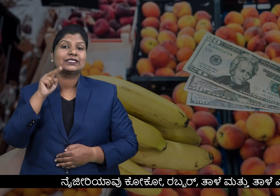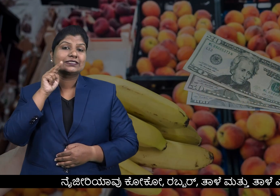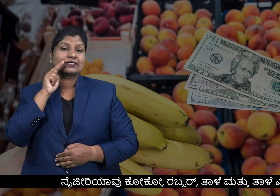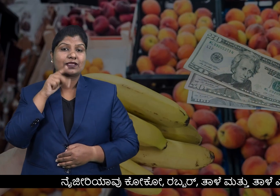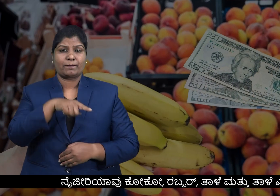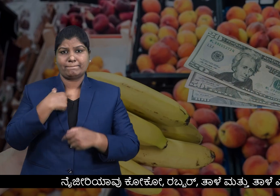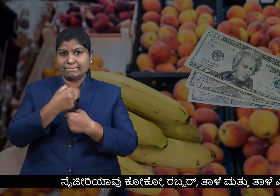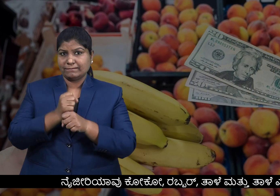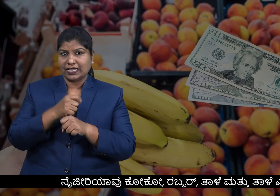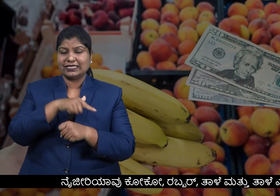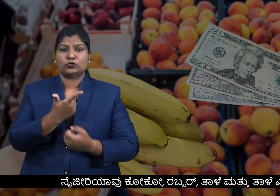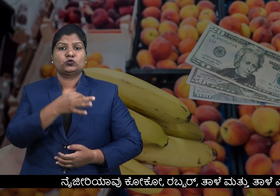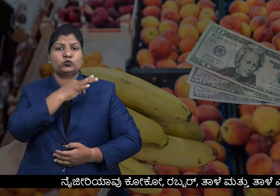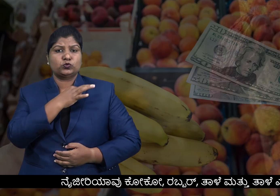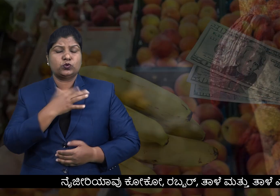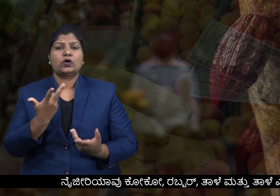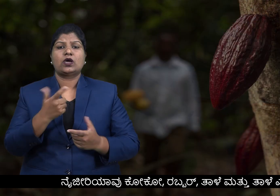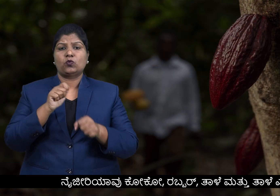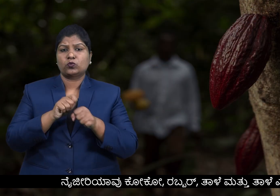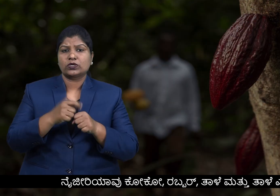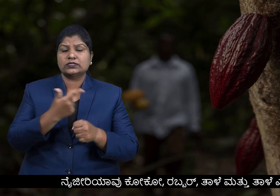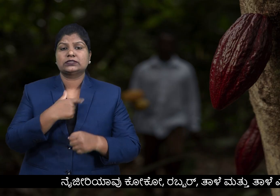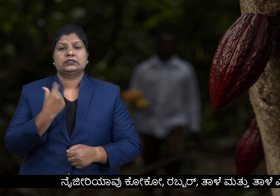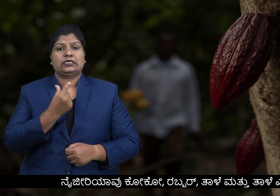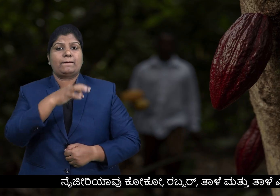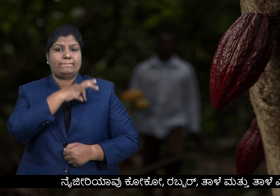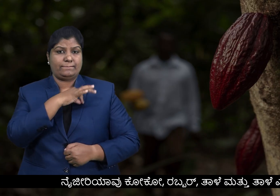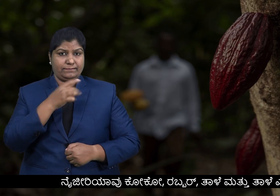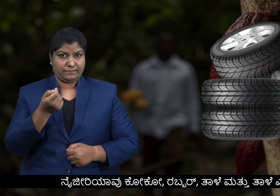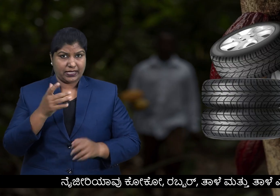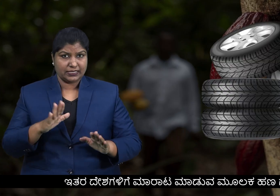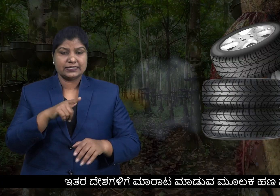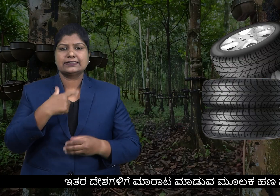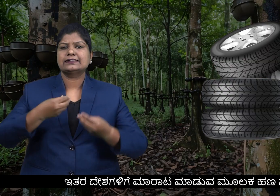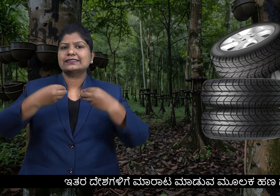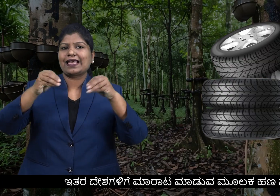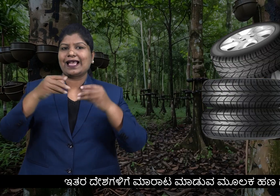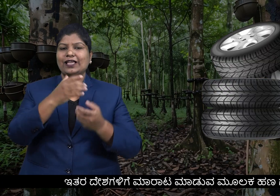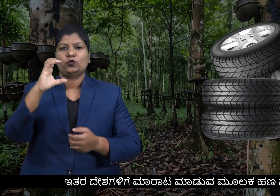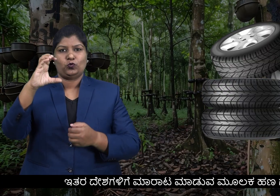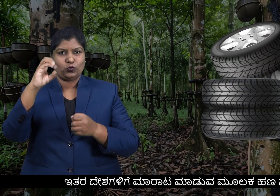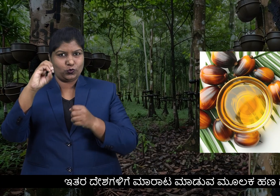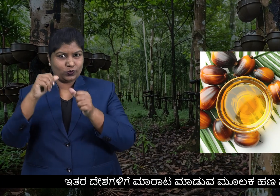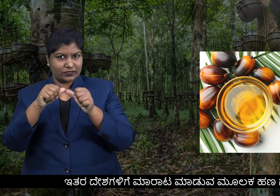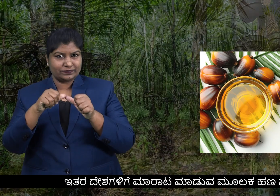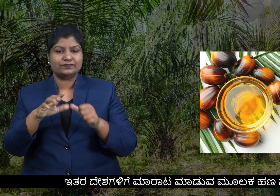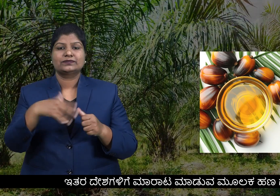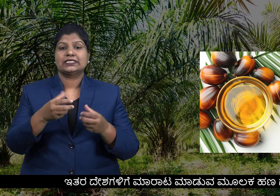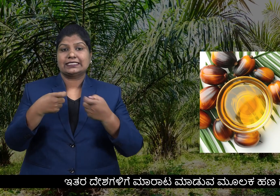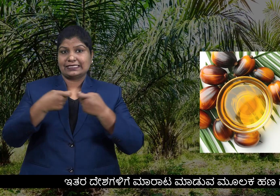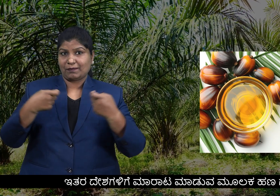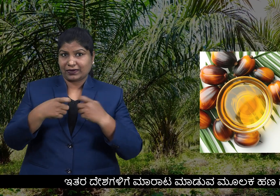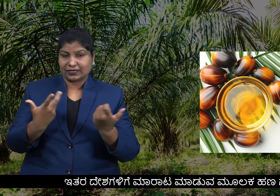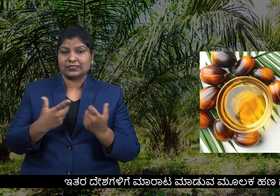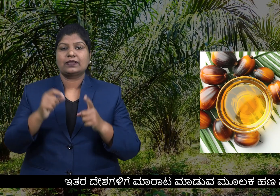ನೈಜೀರಿಯಾವು ಕೋಕೋ, ರಬ್ಬರ್, ತಾಳೆ ಮತ್ತು ತಾಳೆ ಎಣ್ಣೆಯನ್ನು ಇತರ ದೇಶಗಳಿಗೆ ಮಾರಾಟ ಮಾಡುವ